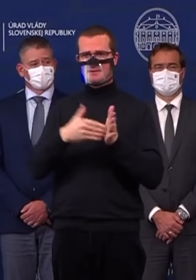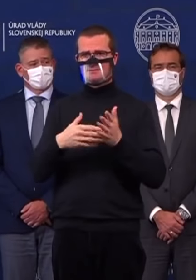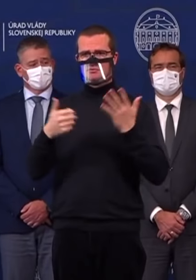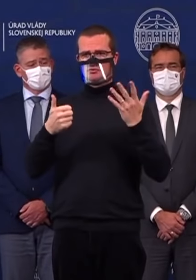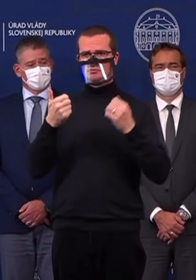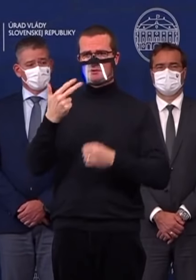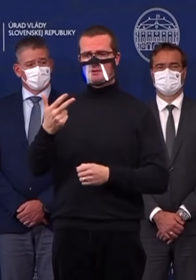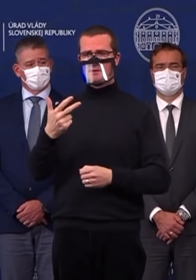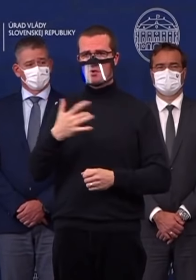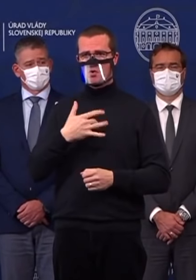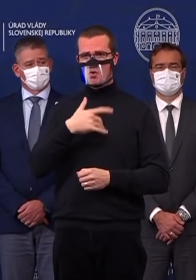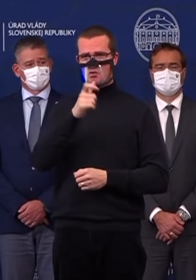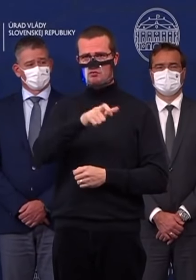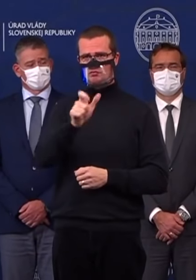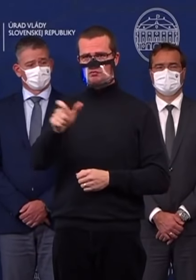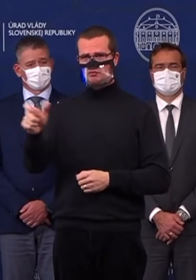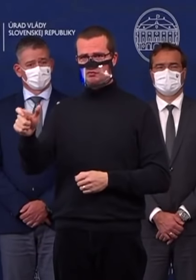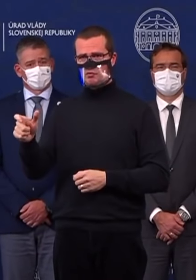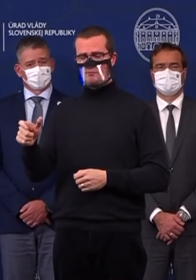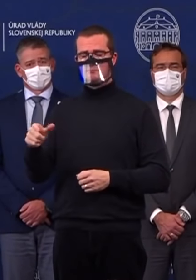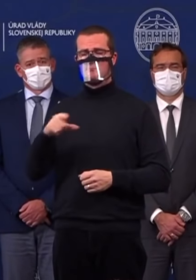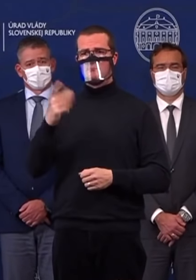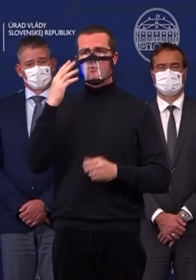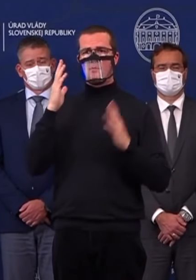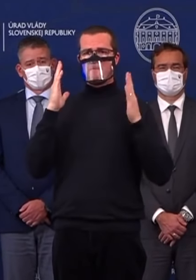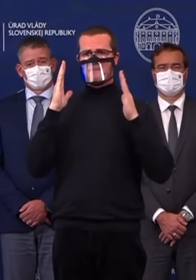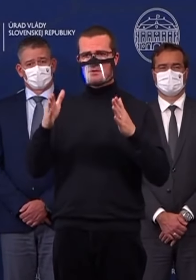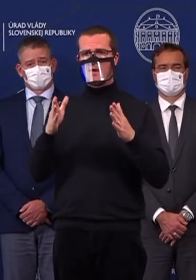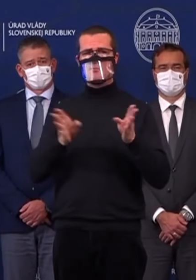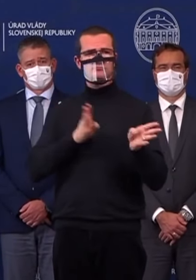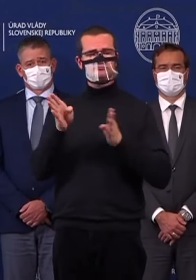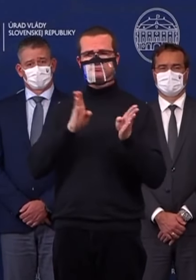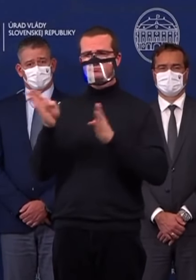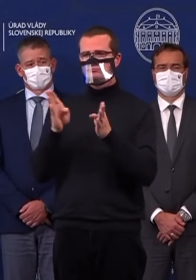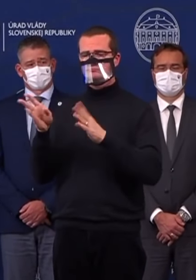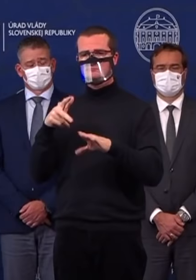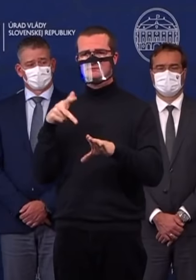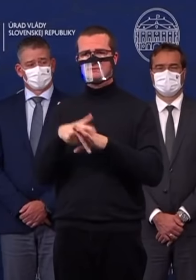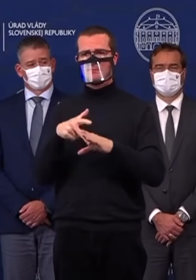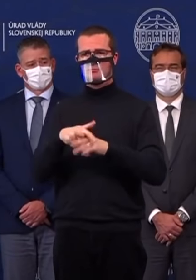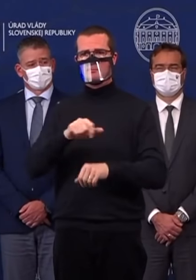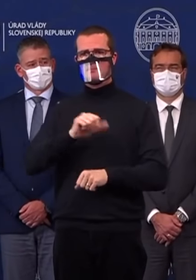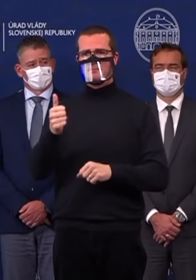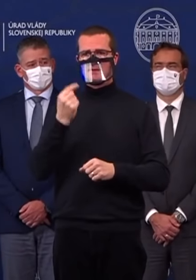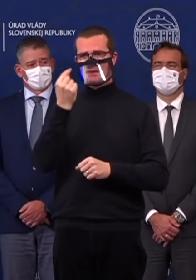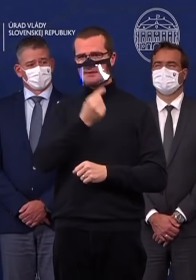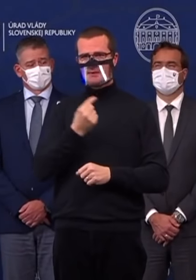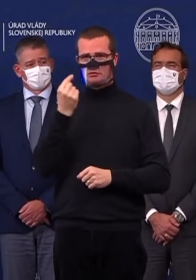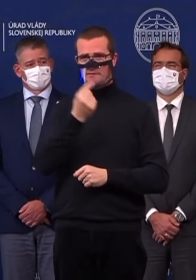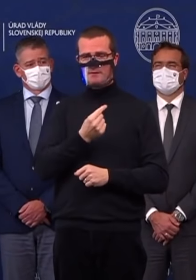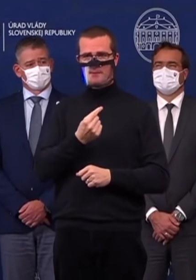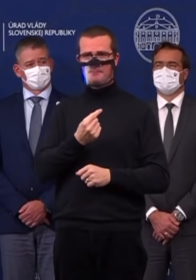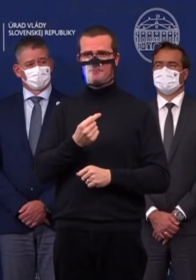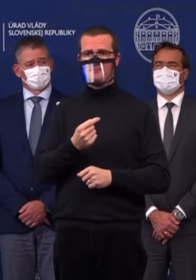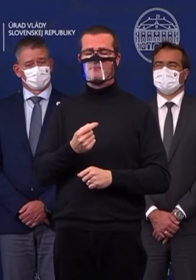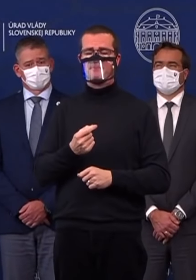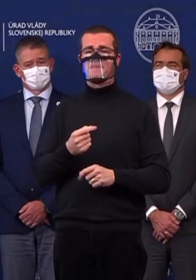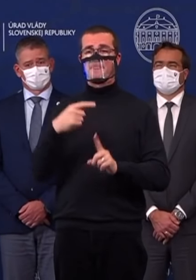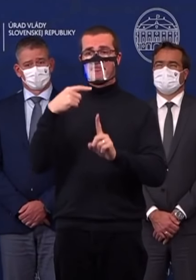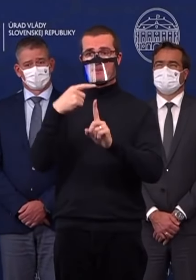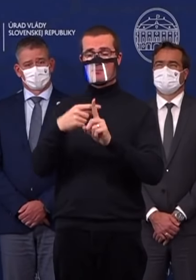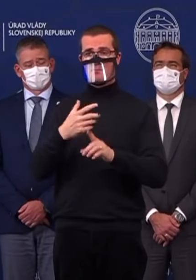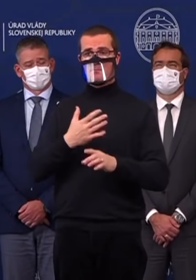5063 osôb, ktoré boli priamo v teréne a zabezpečovali pilotné pretestovanie. A